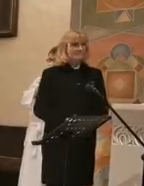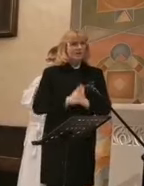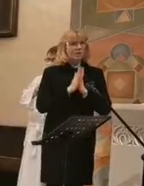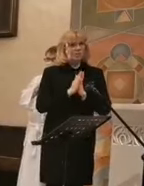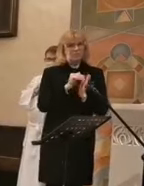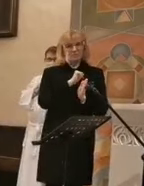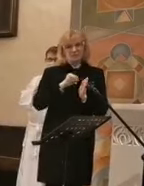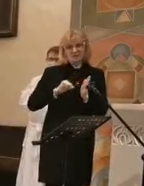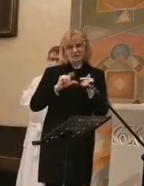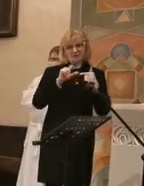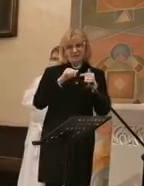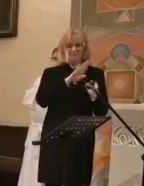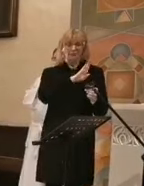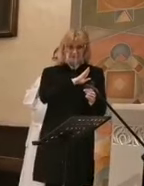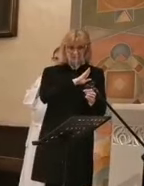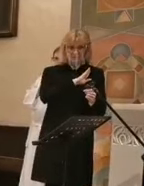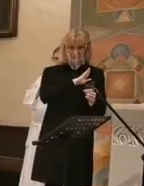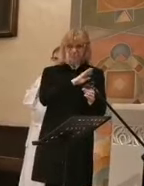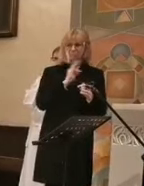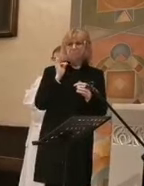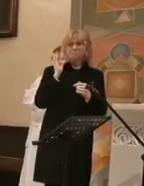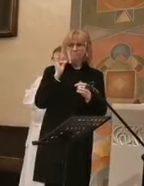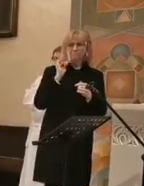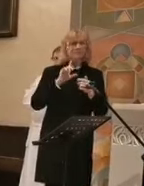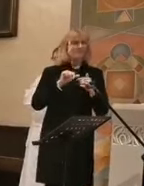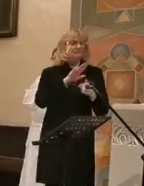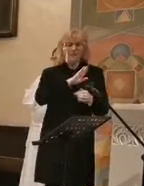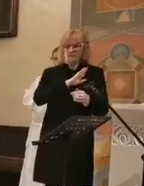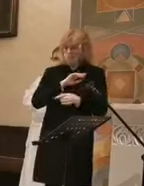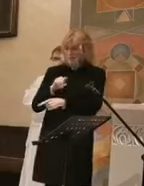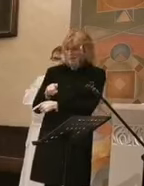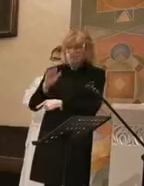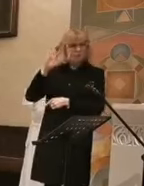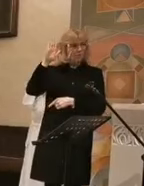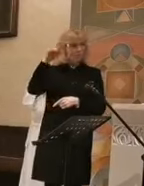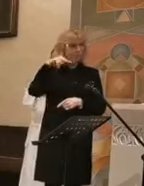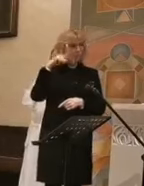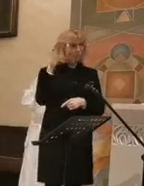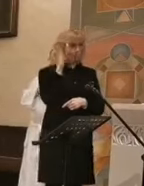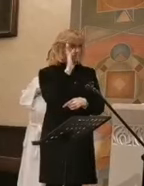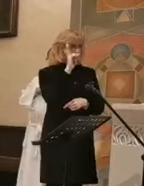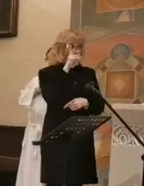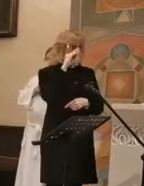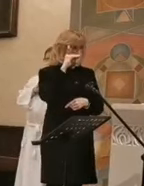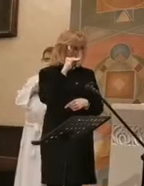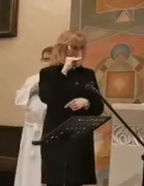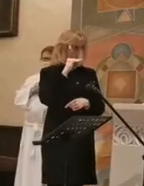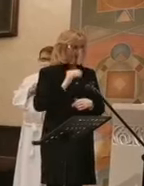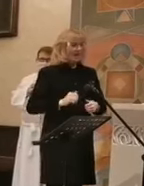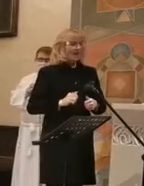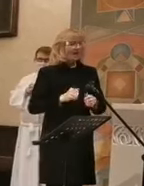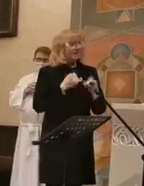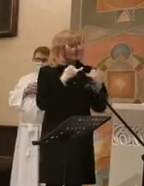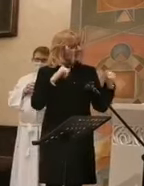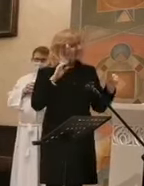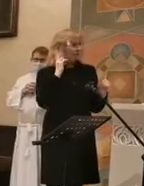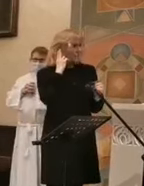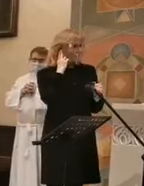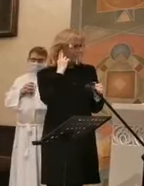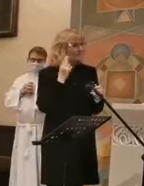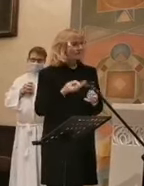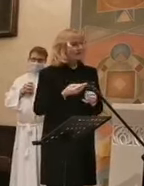Módlmy się za zmarłych, szczególnie za zmarłego Hieronimę Buszkę, aby i innych